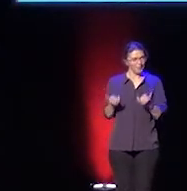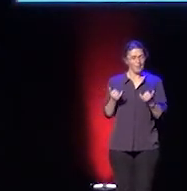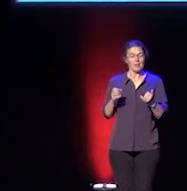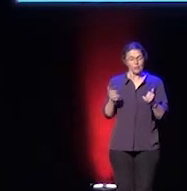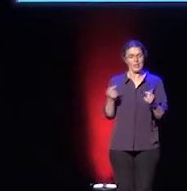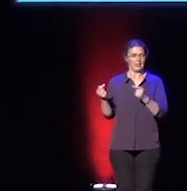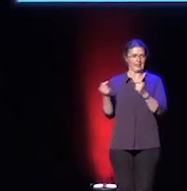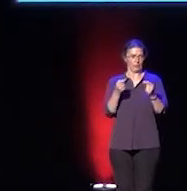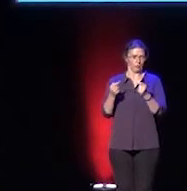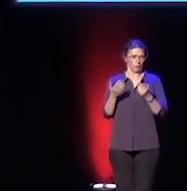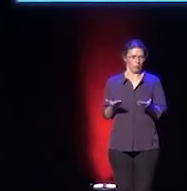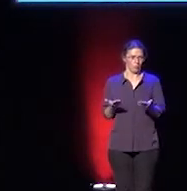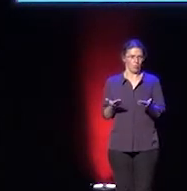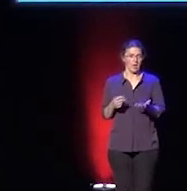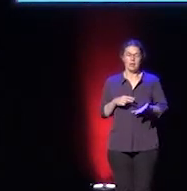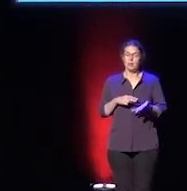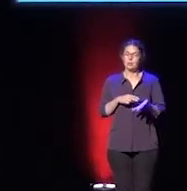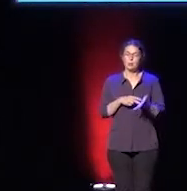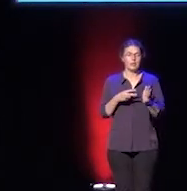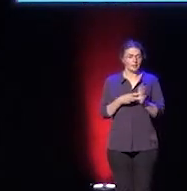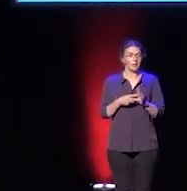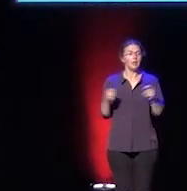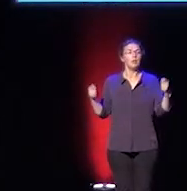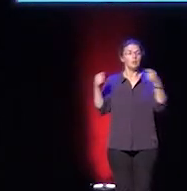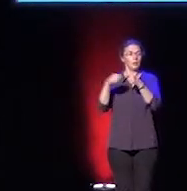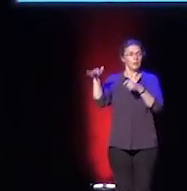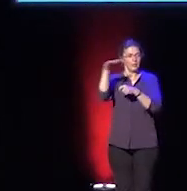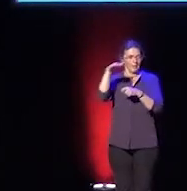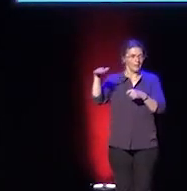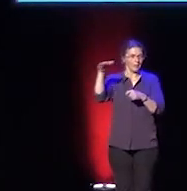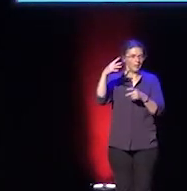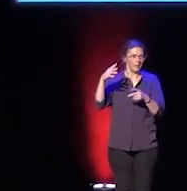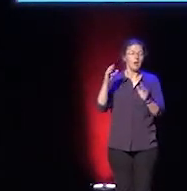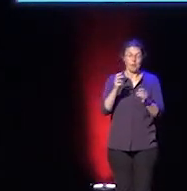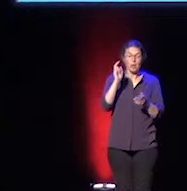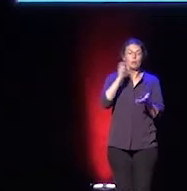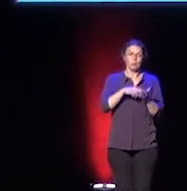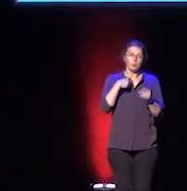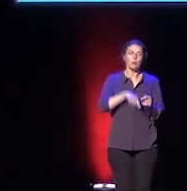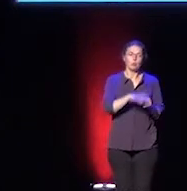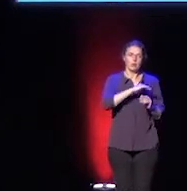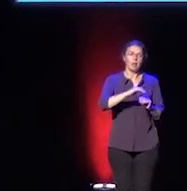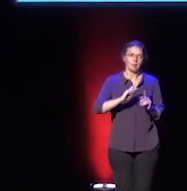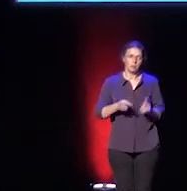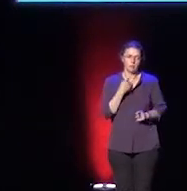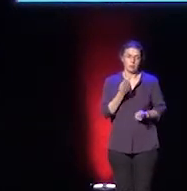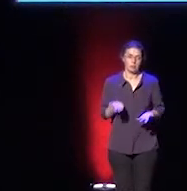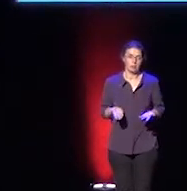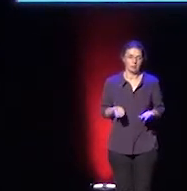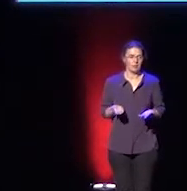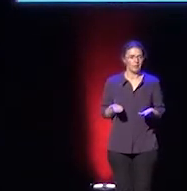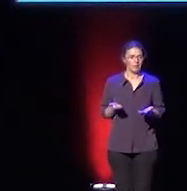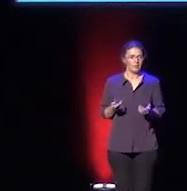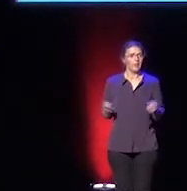diskutiert wird? Die Politik auf der Bundesschiene mit Zustimmung der Länder, muss man dann in Klammern sagen,